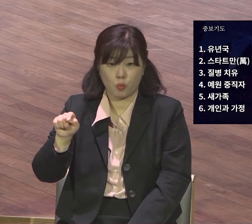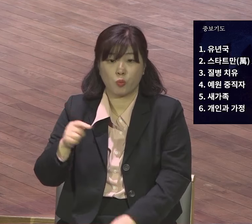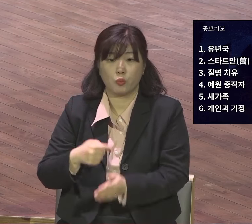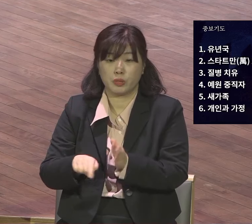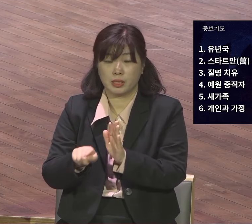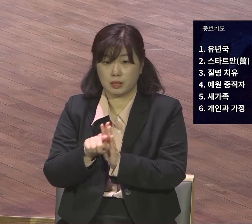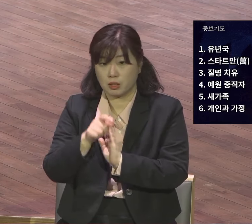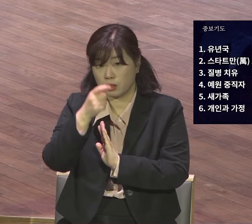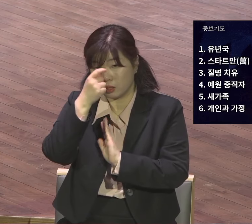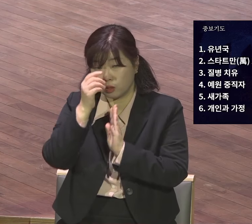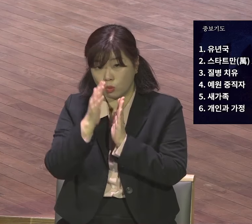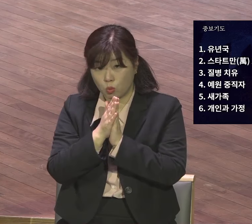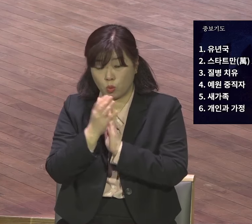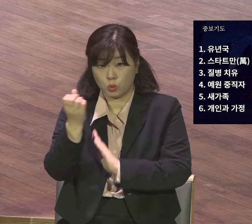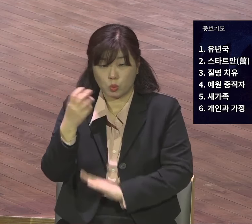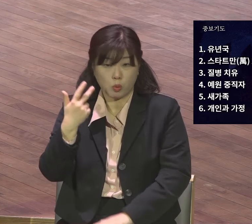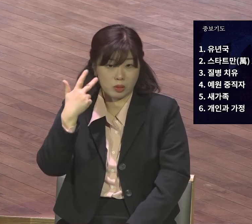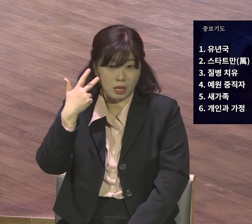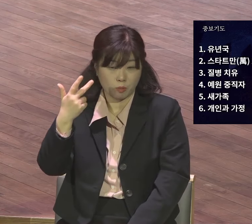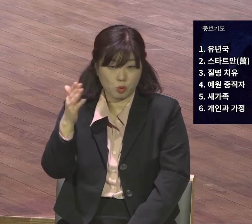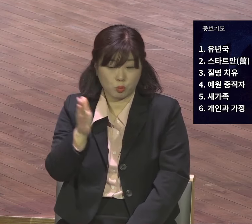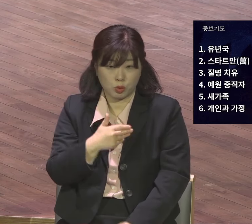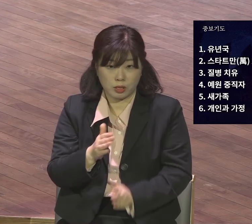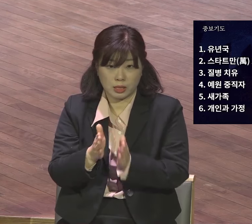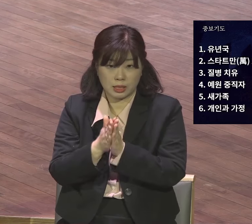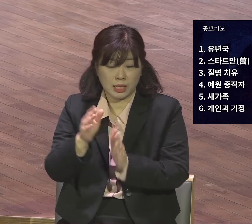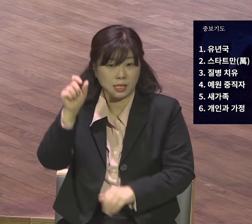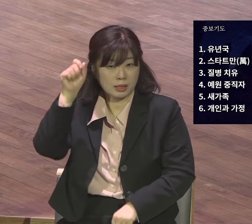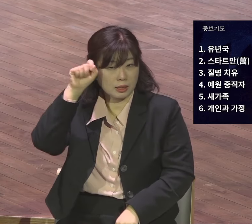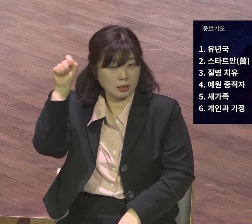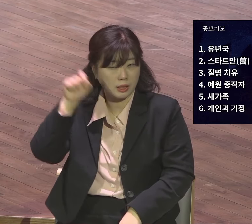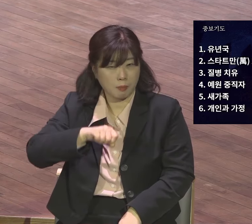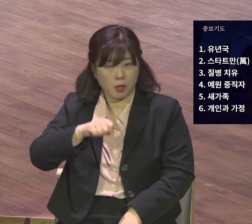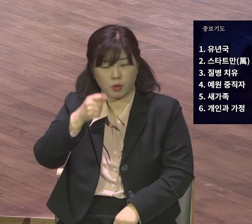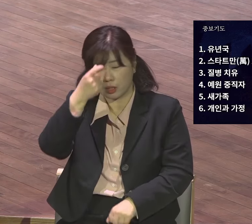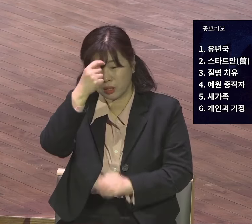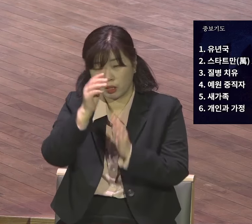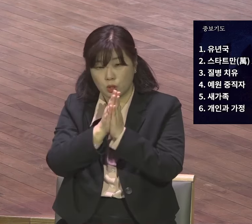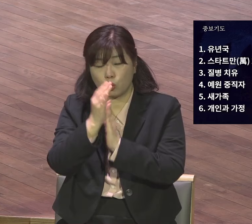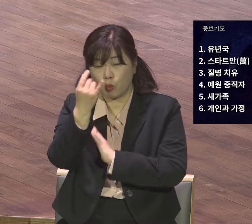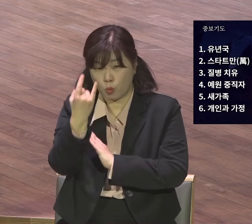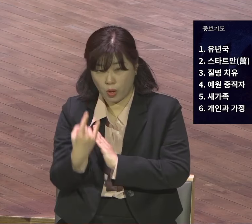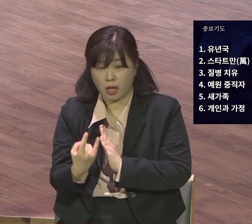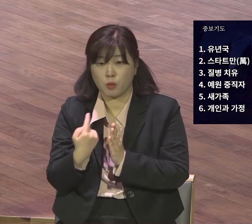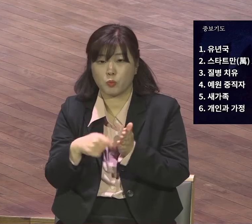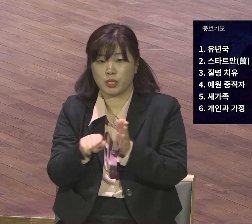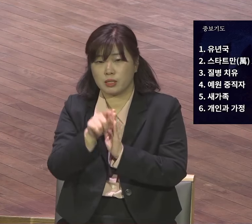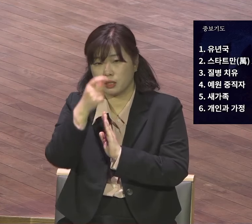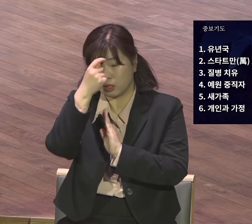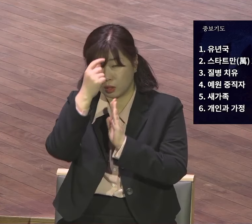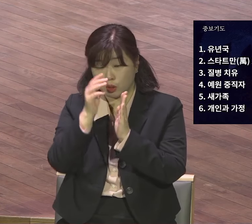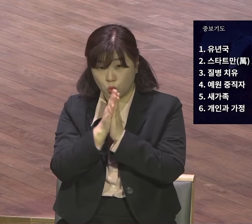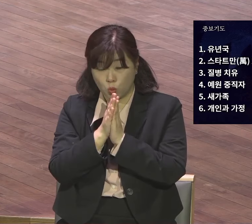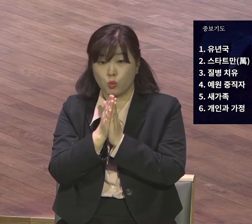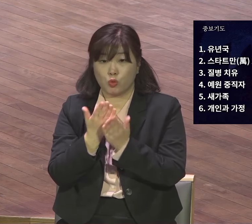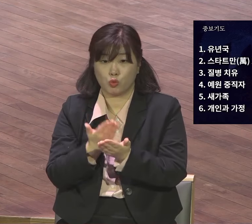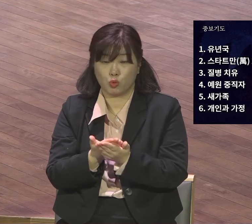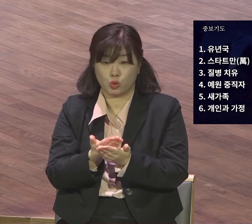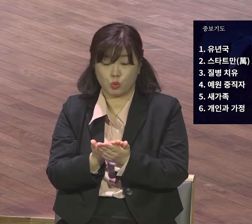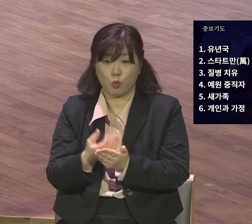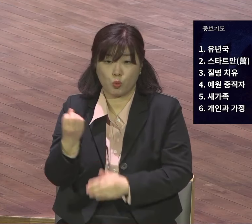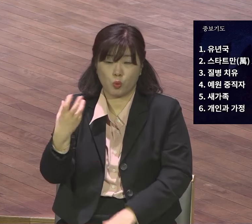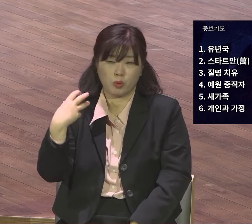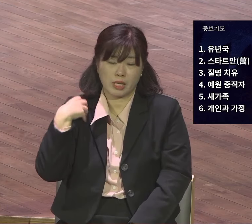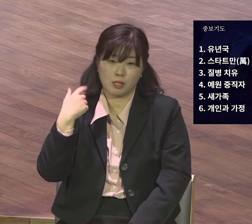또 전교인 특별 새벽 기도회를 통해서 기도의 장막터가 넓혀지는 증거가 있게 하여 주옵소서. 인도하시는 담임